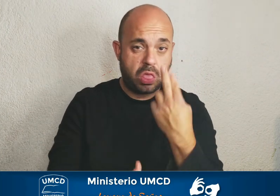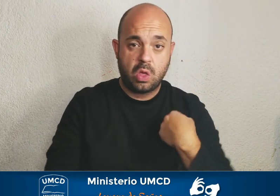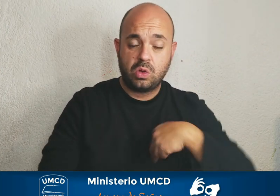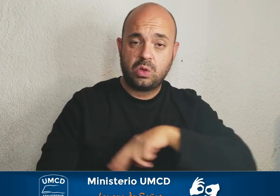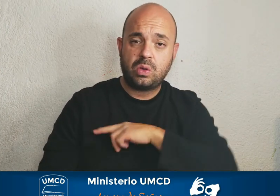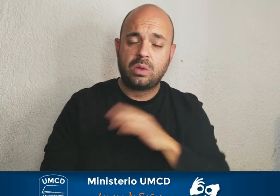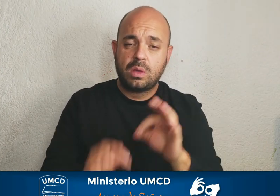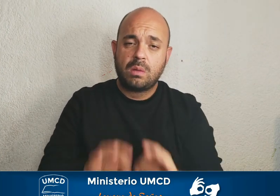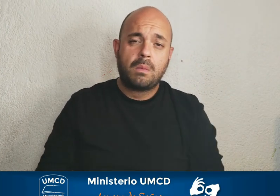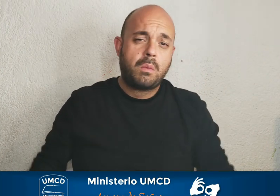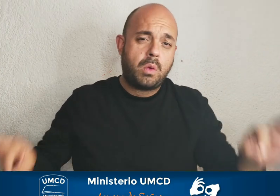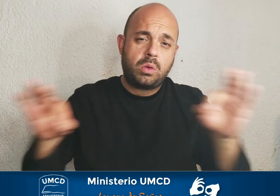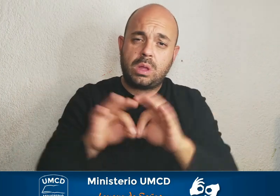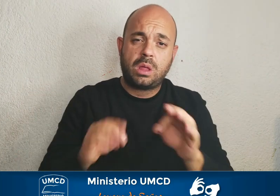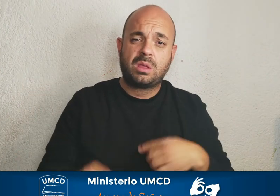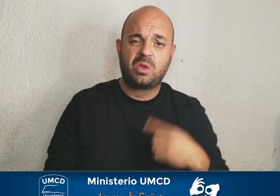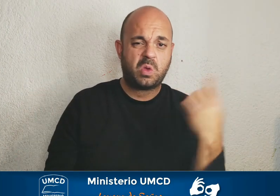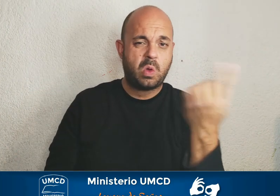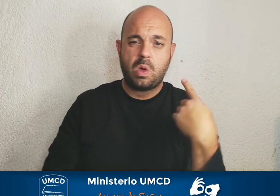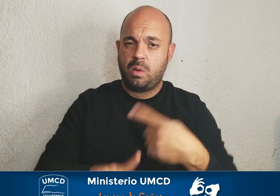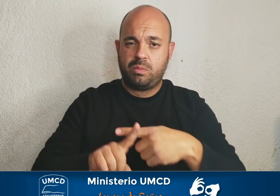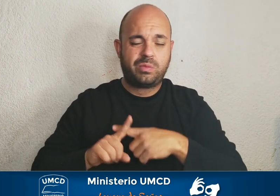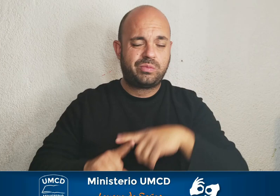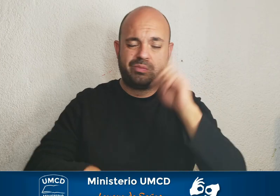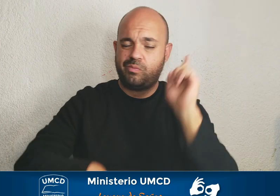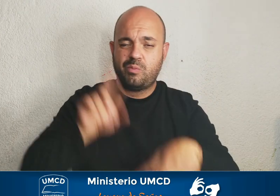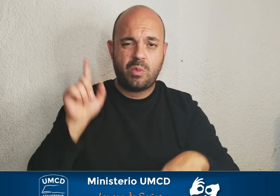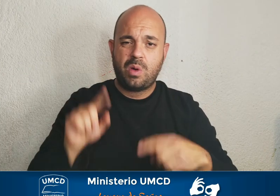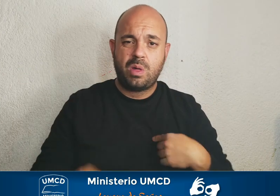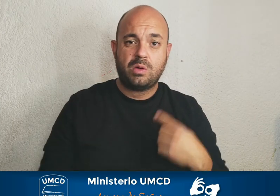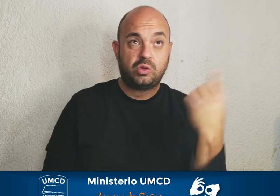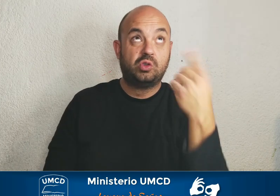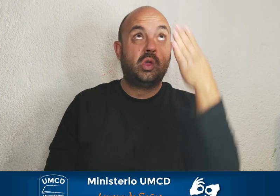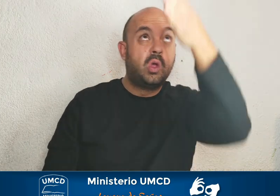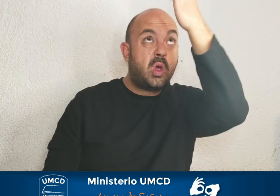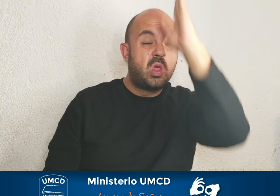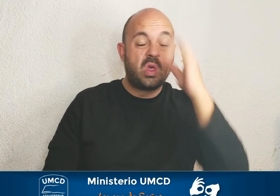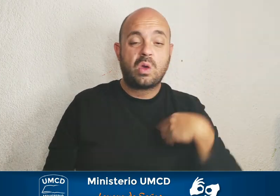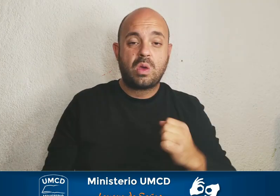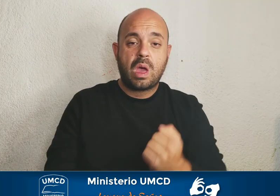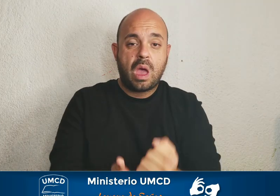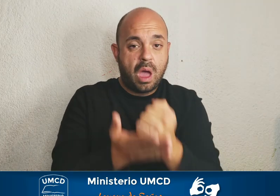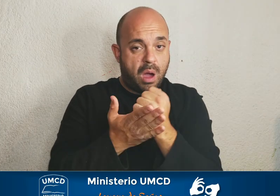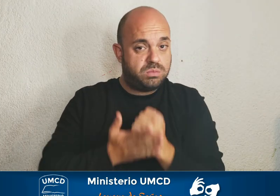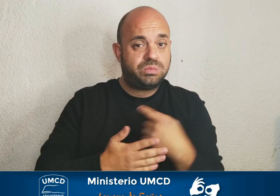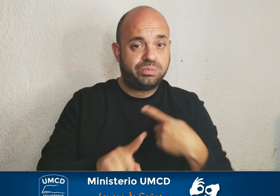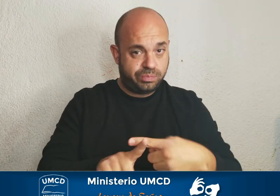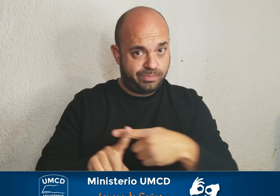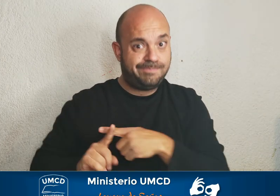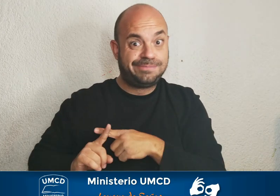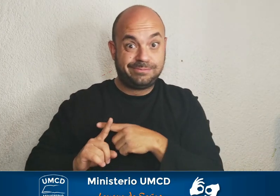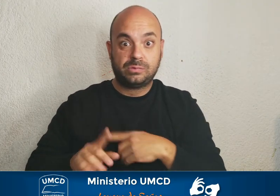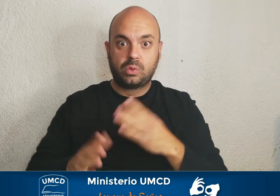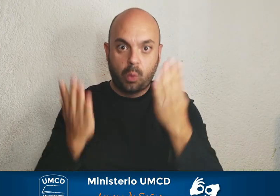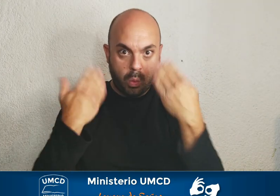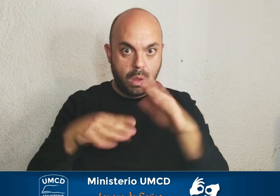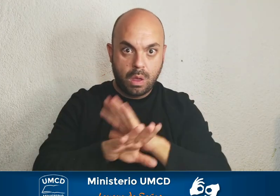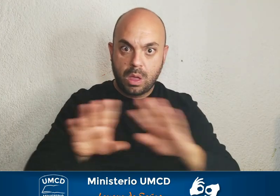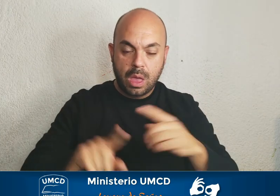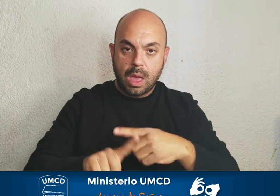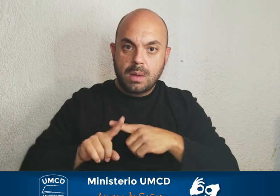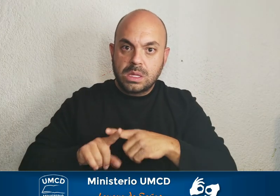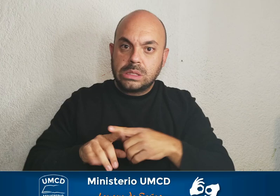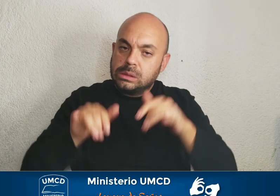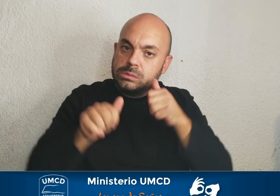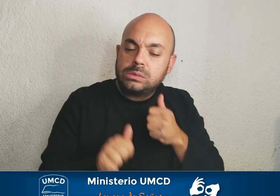yo podemos llegar a ser salvos por nuestros propios méritos, solamente por fe. Pero una vez que somos salvos, tenemos